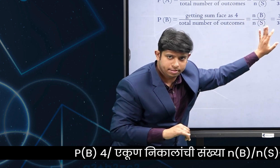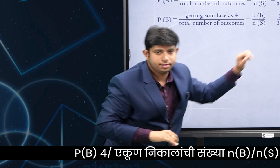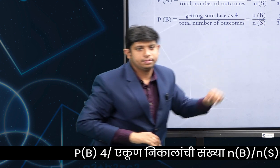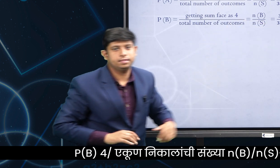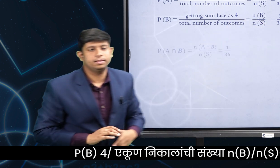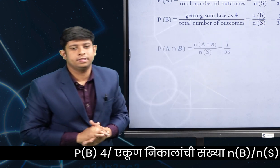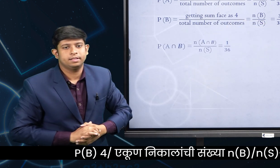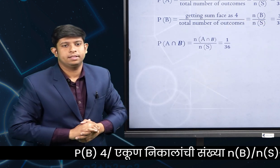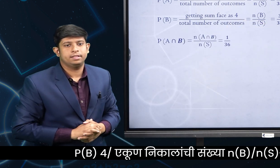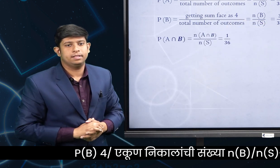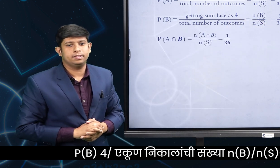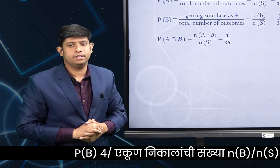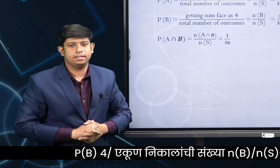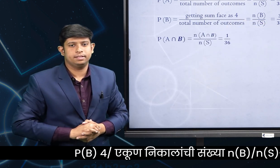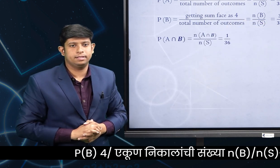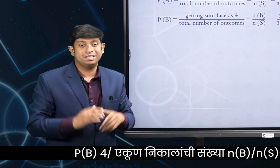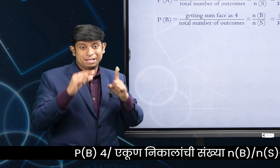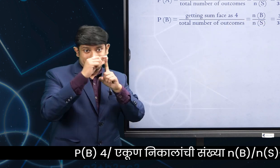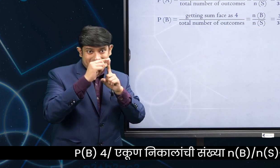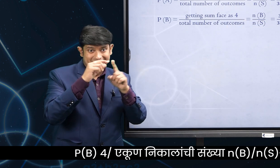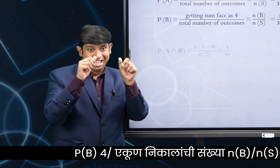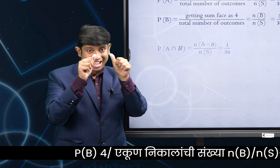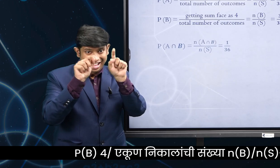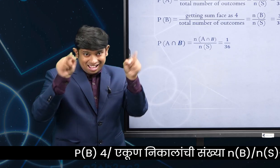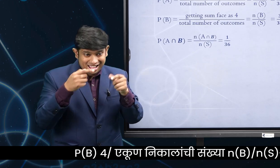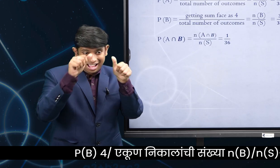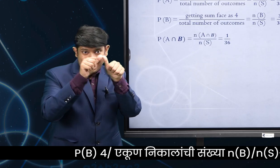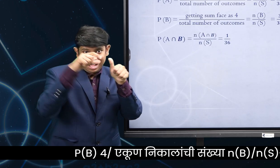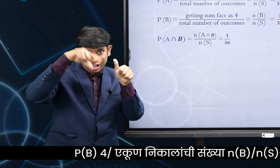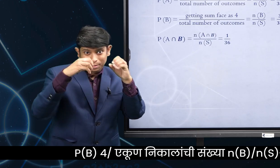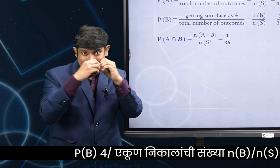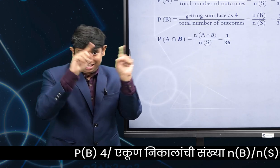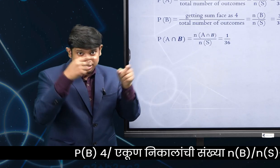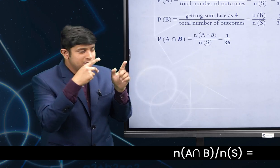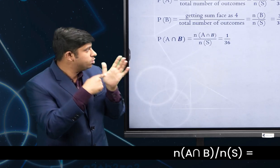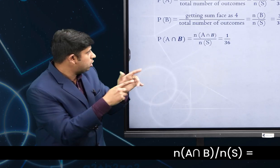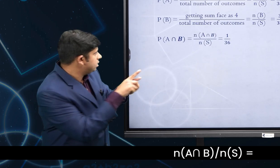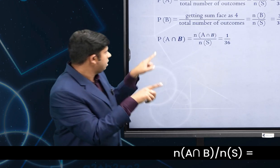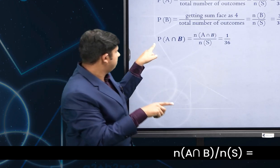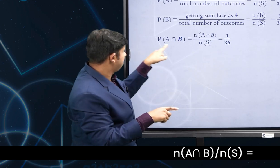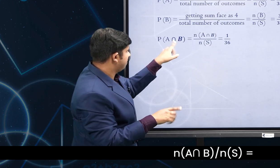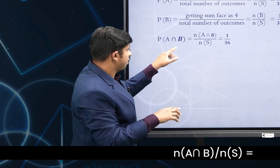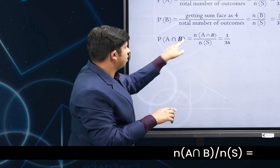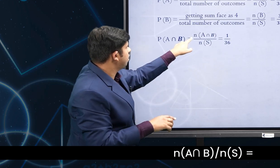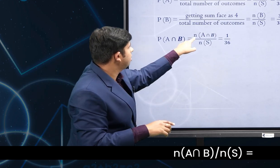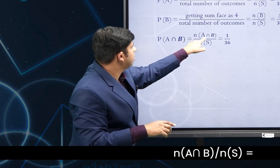वजा 3/36. पी कंसामध्ये ए एन बी बरोबर एन कंसामध्ये ए इंटरसेक्शन